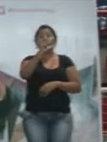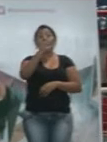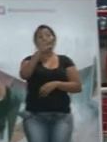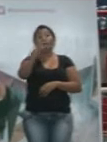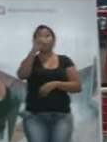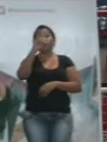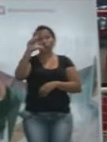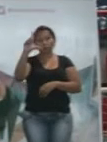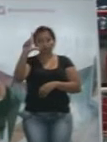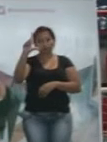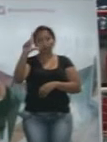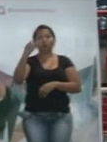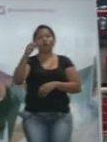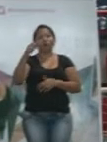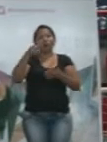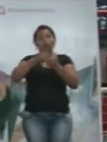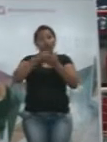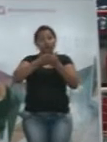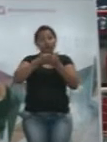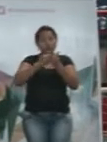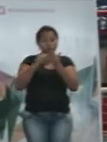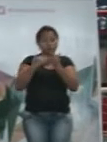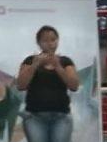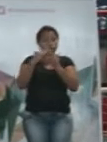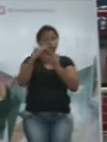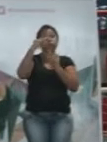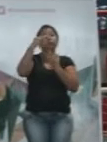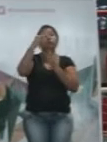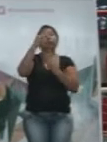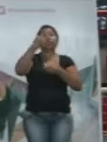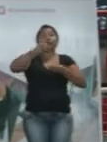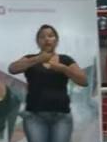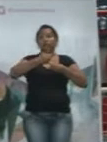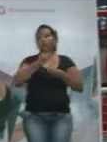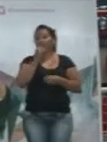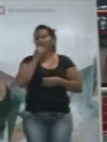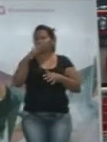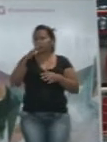ele aumenta a resistência da gasolina. Então seria mais ou menos assim, ó.